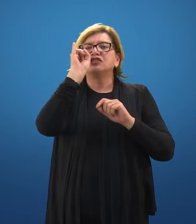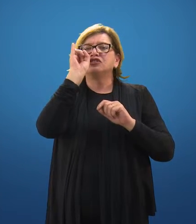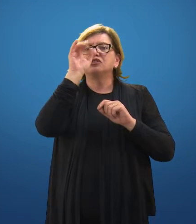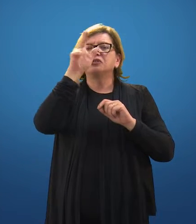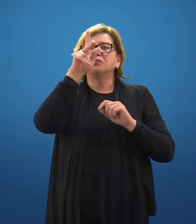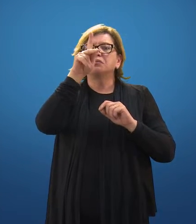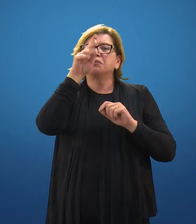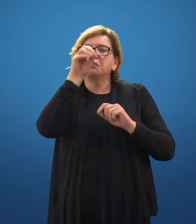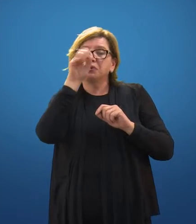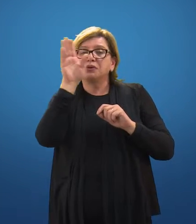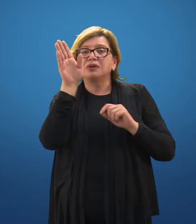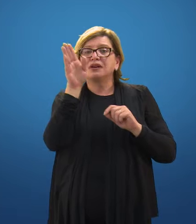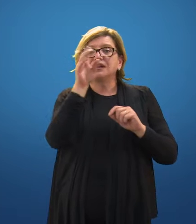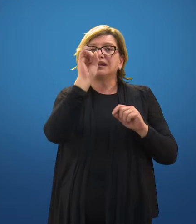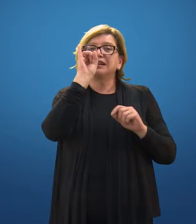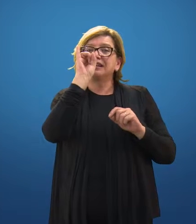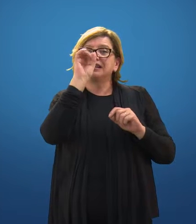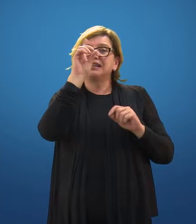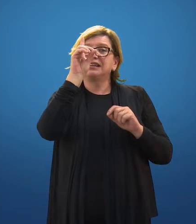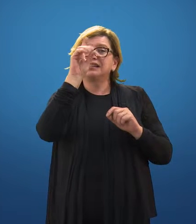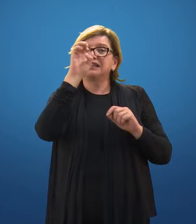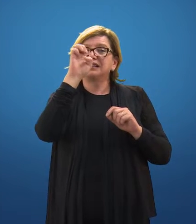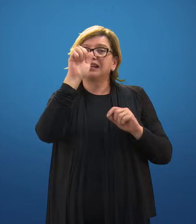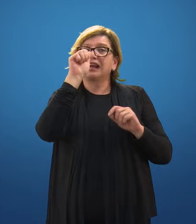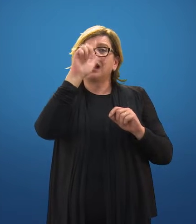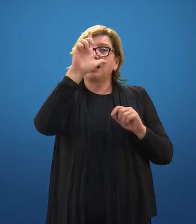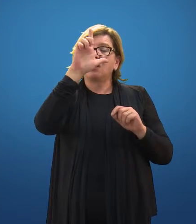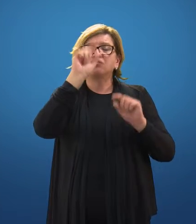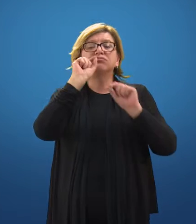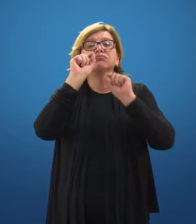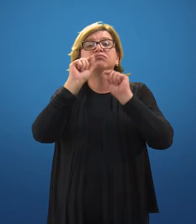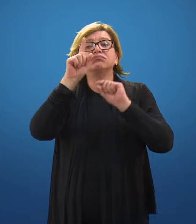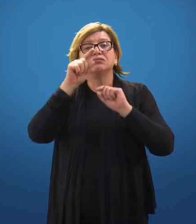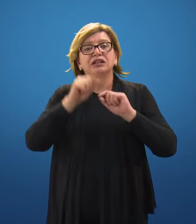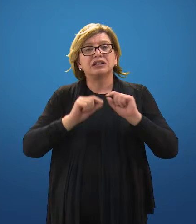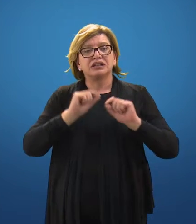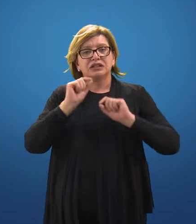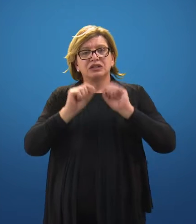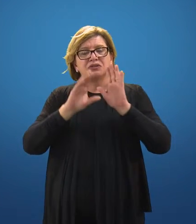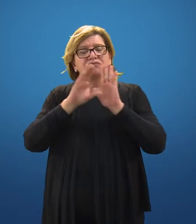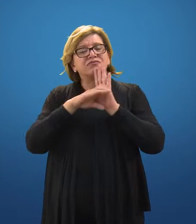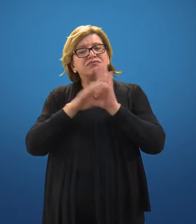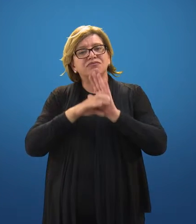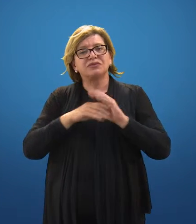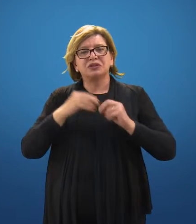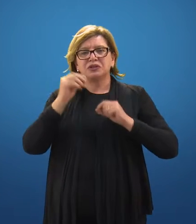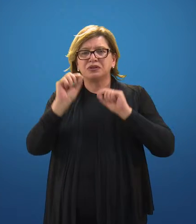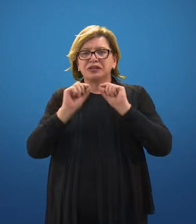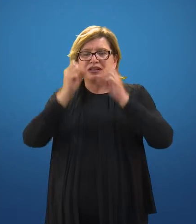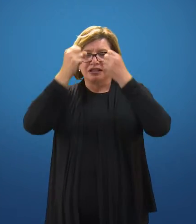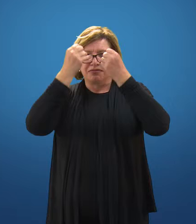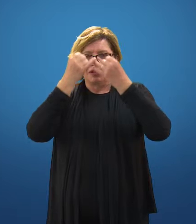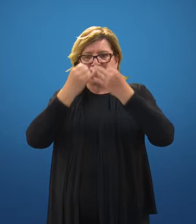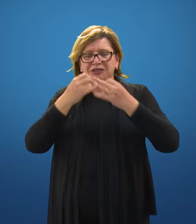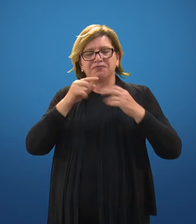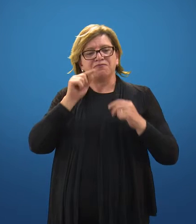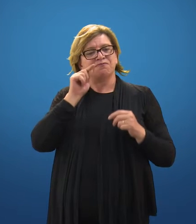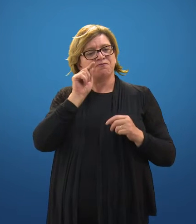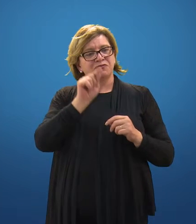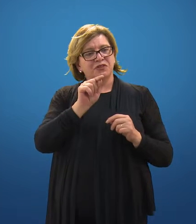tipificação ideal. O conceito de tipificação ideal, né, ele é um conceito onde você